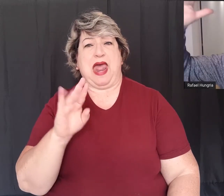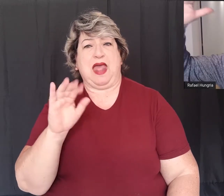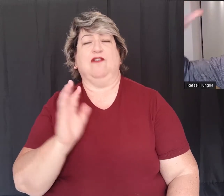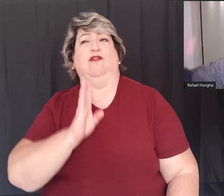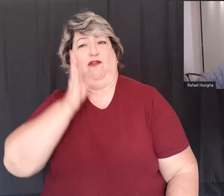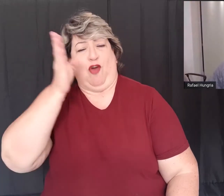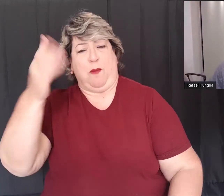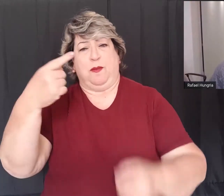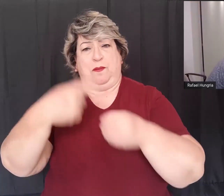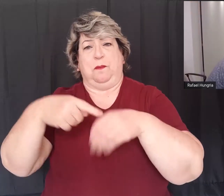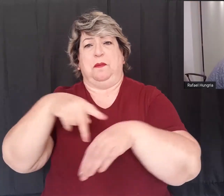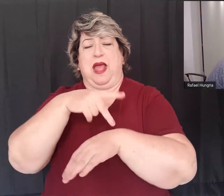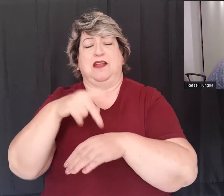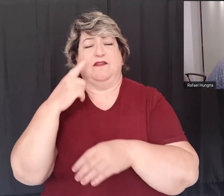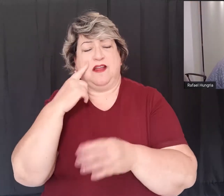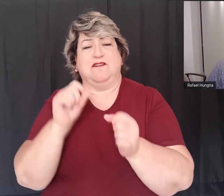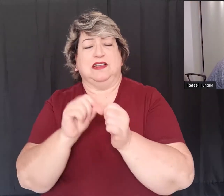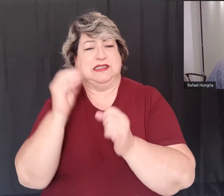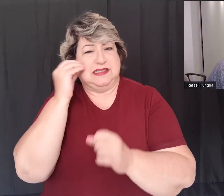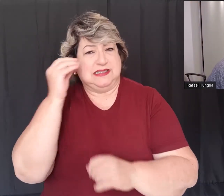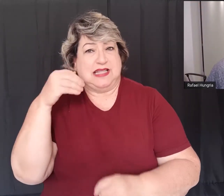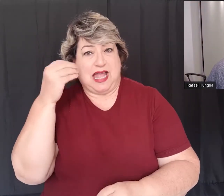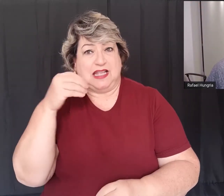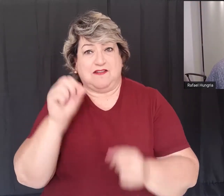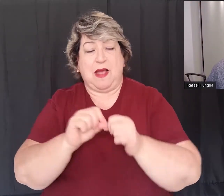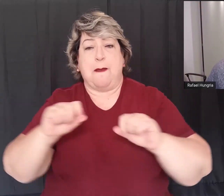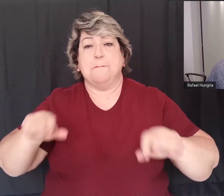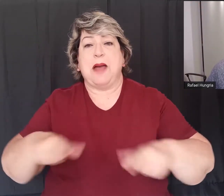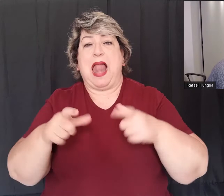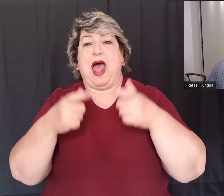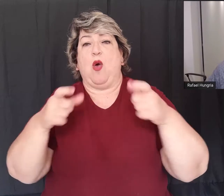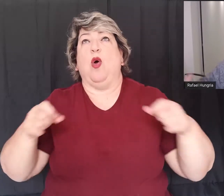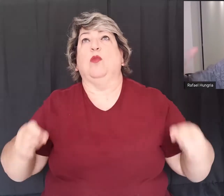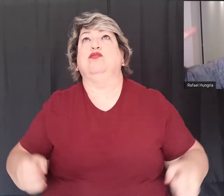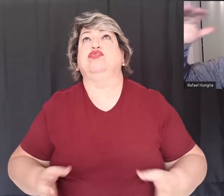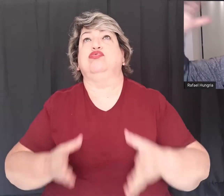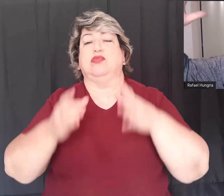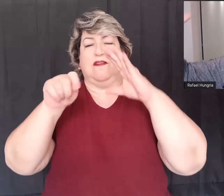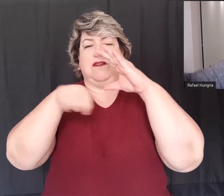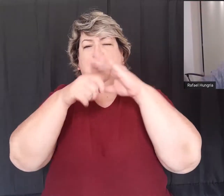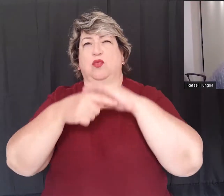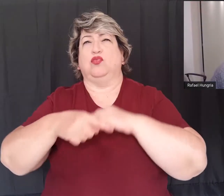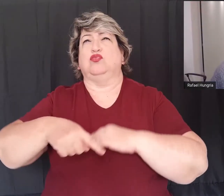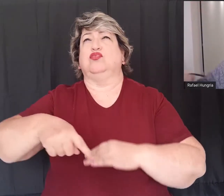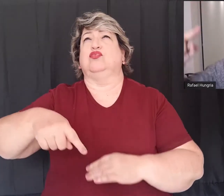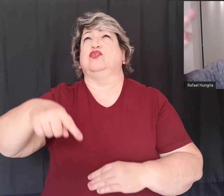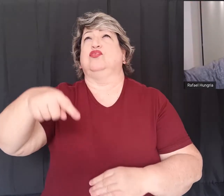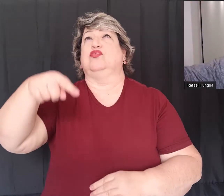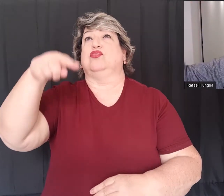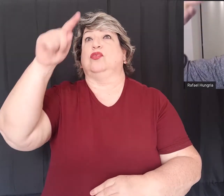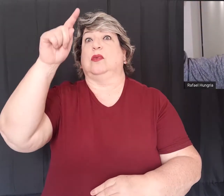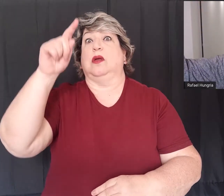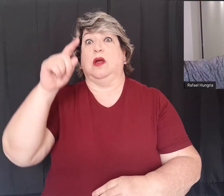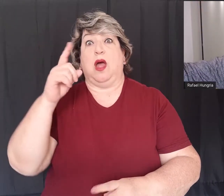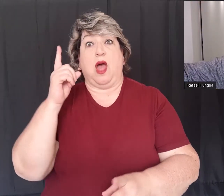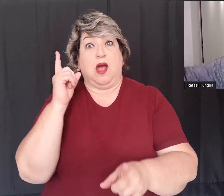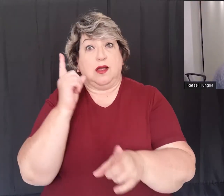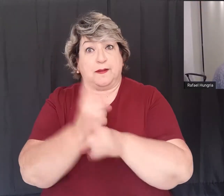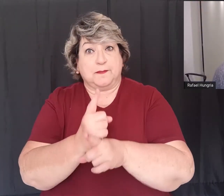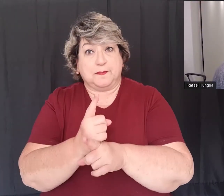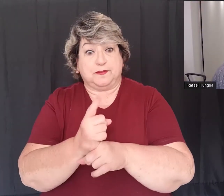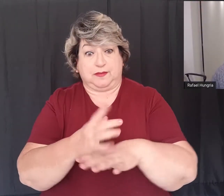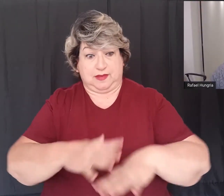algumas filmagens do alto, conseguimos visualizar com nossas câmeras, no nosso balão que soltamos, além daquela